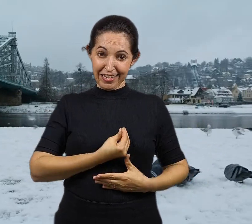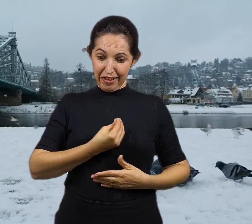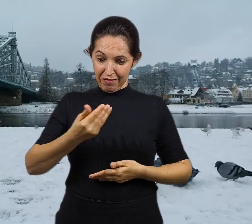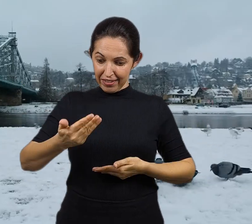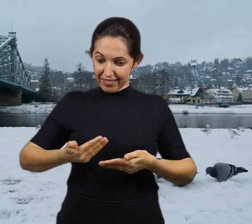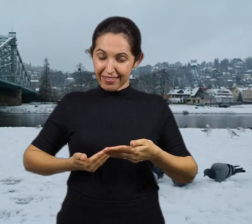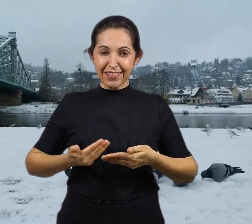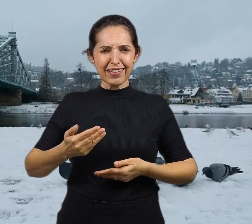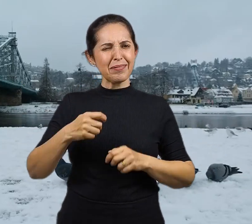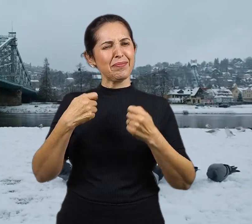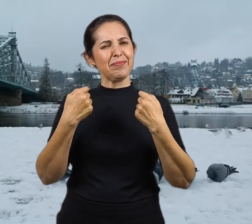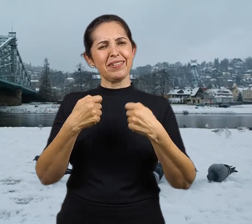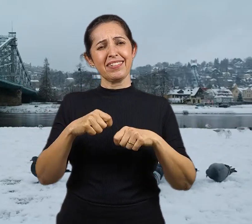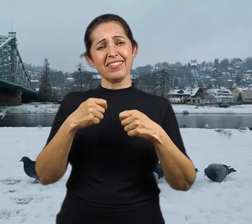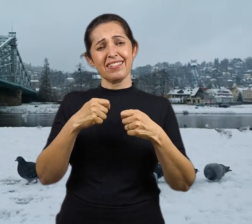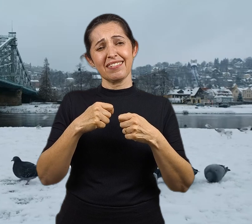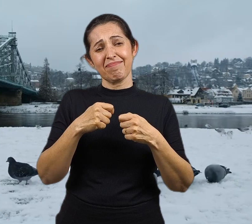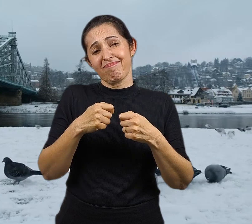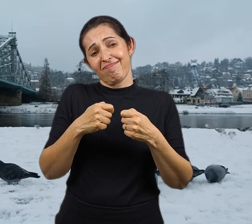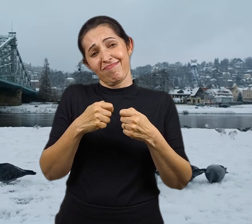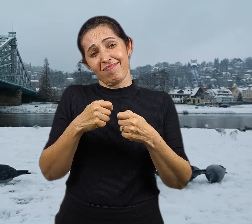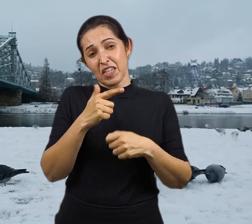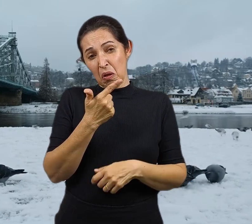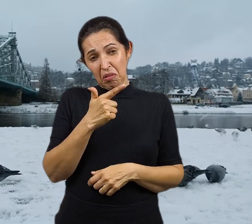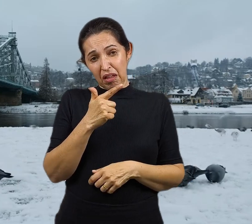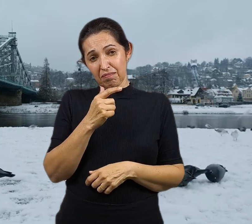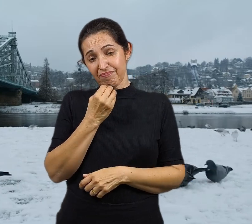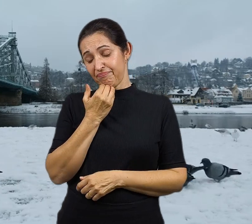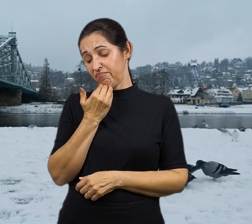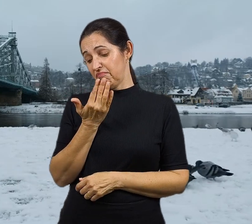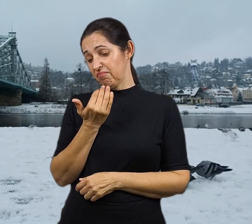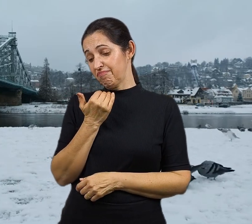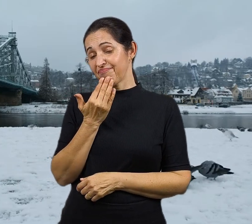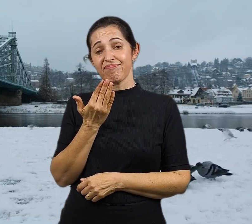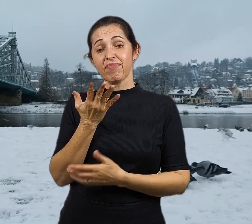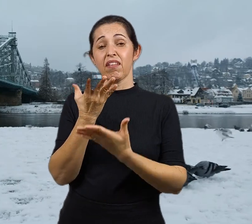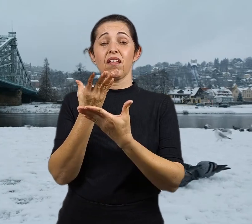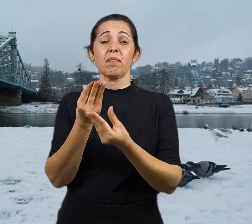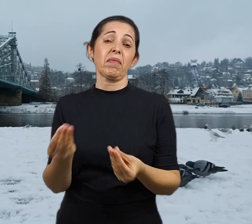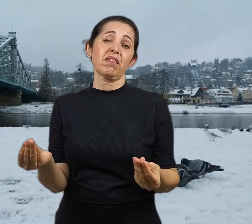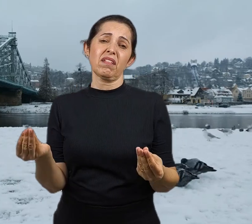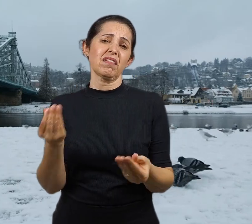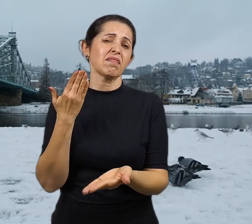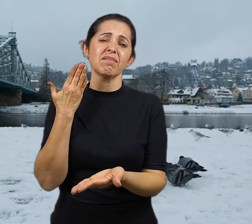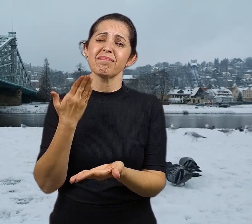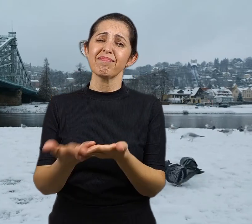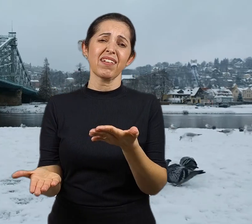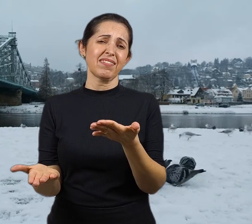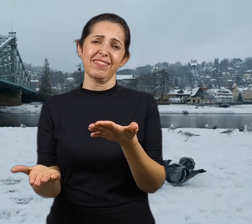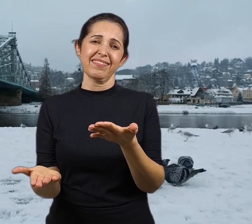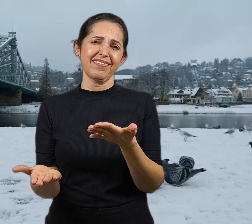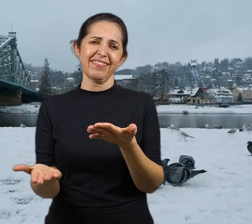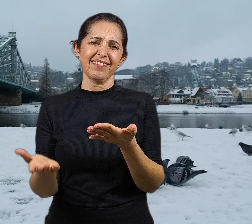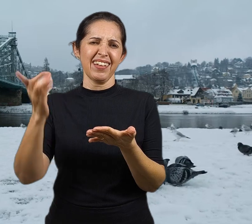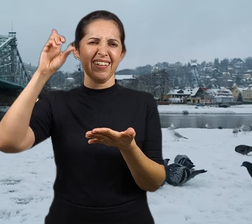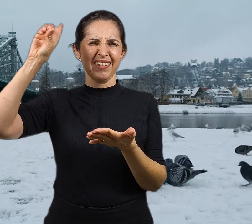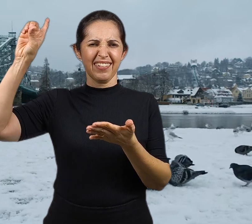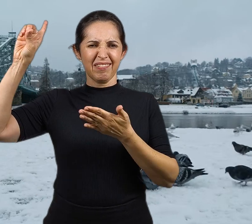você fizer vai ser queimado. É madeira, feno de palha. Não entra no lugar. Talvez você até